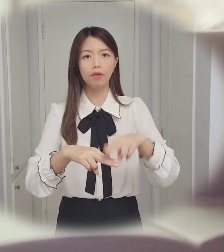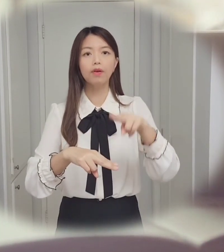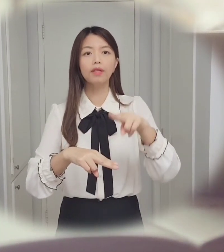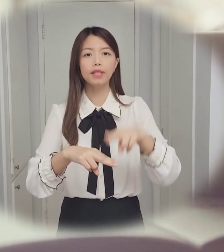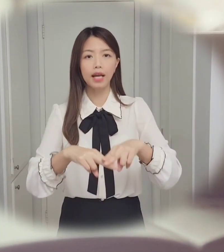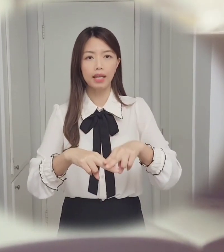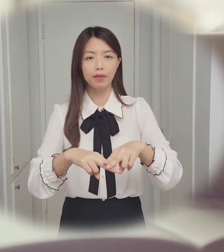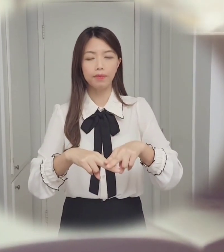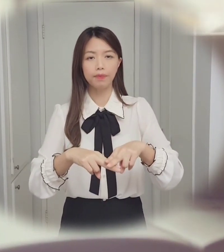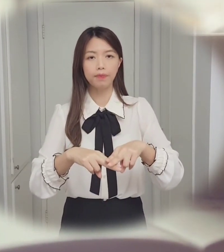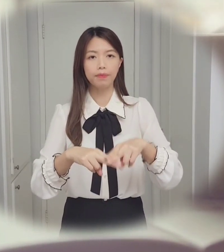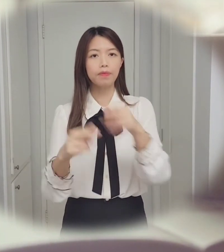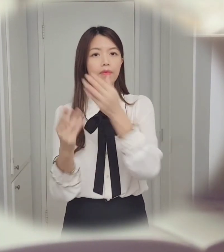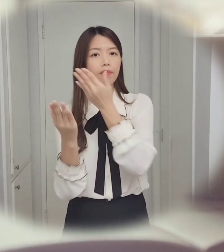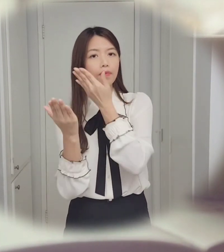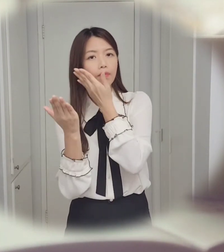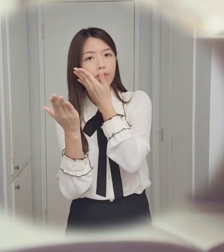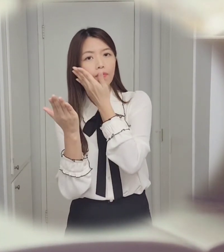돼요. 자리,